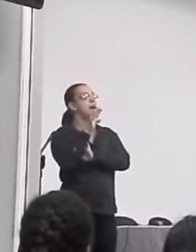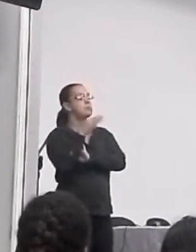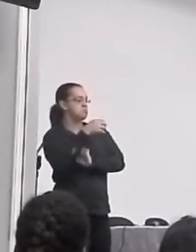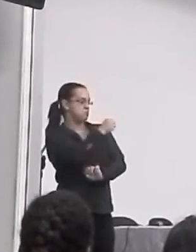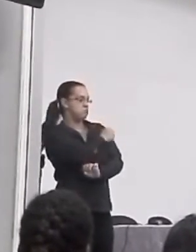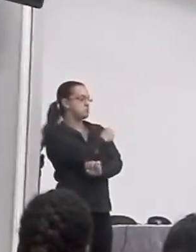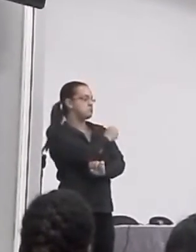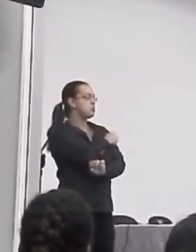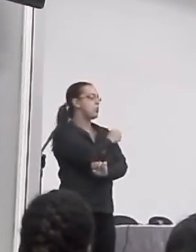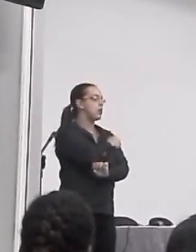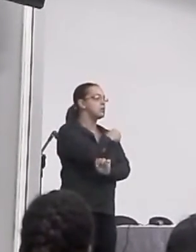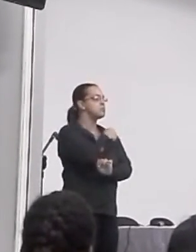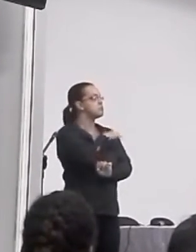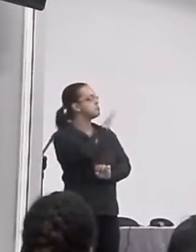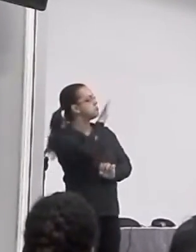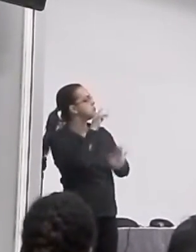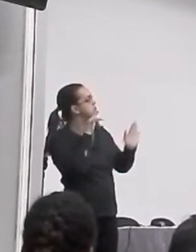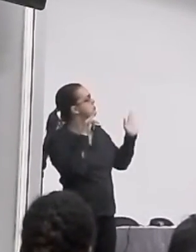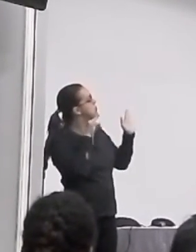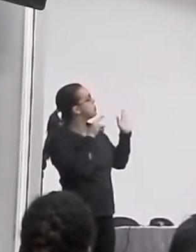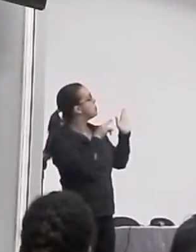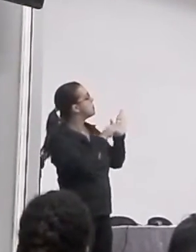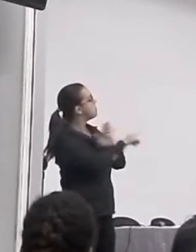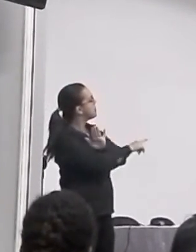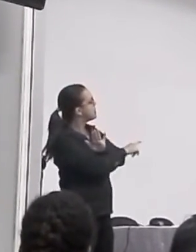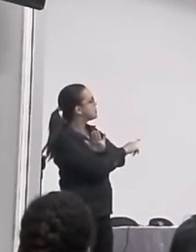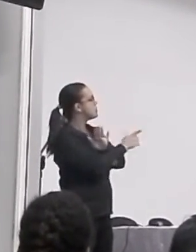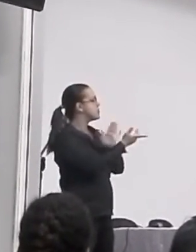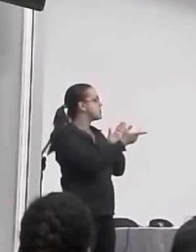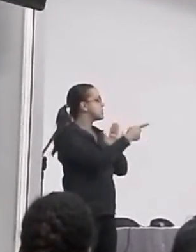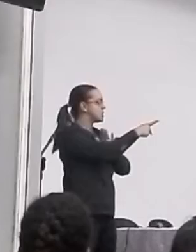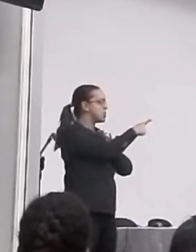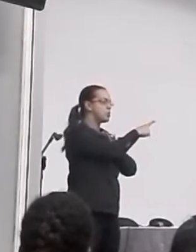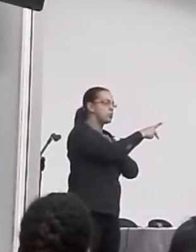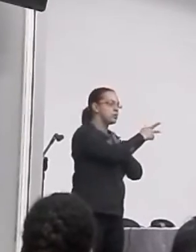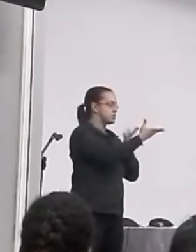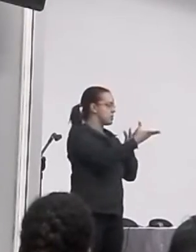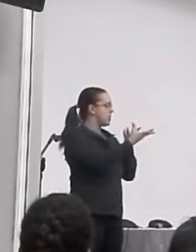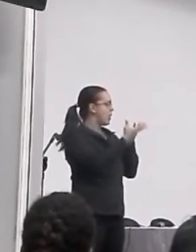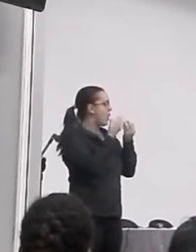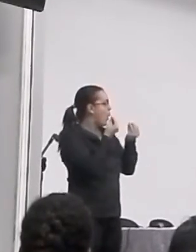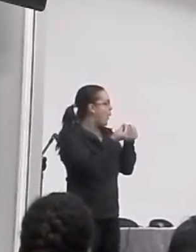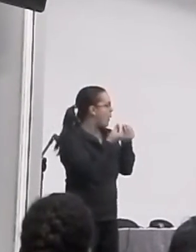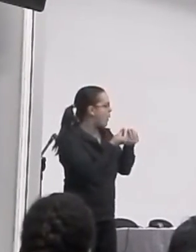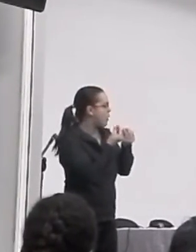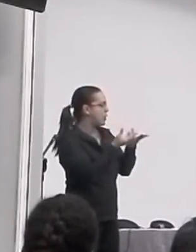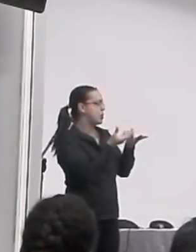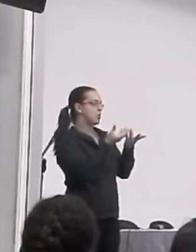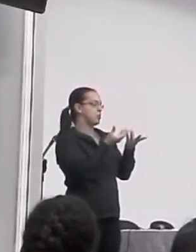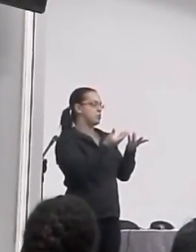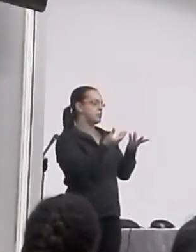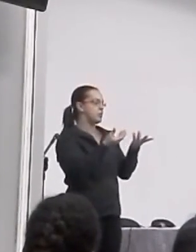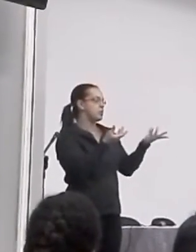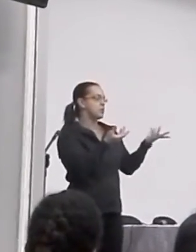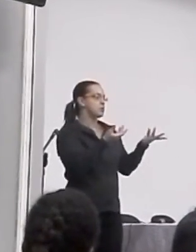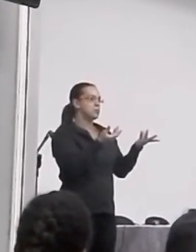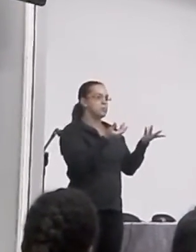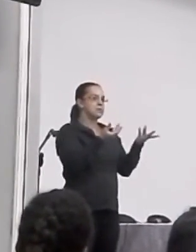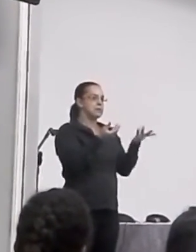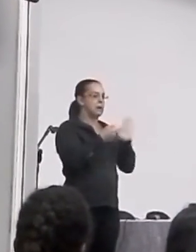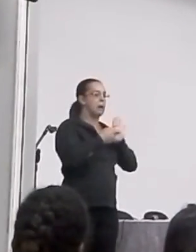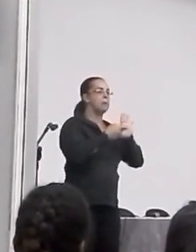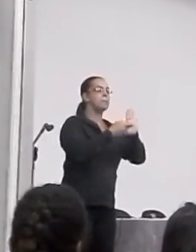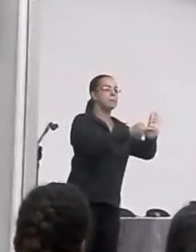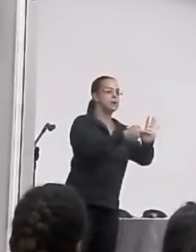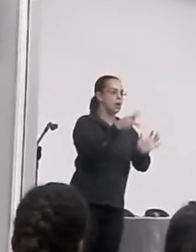educadamente o Jacques Derrida e diz: professor Derrida, como pode falar o Heidegger desta maneira?